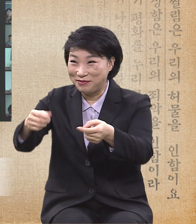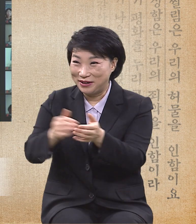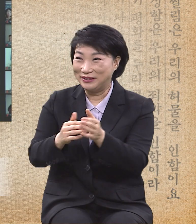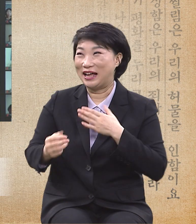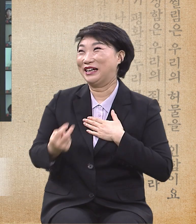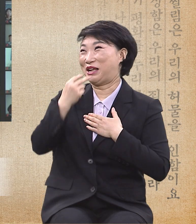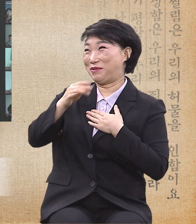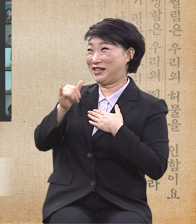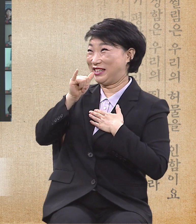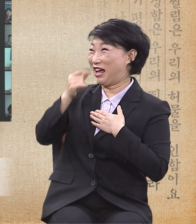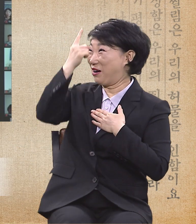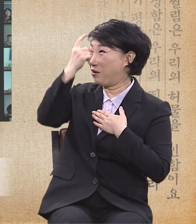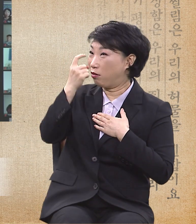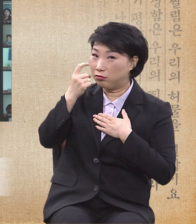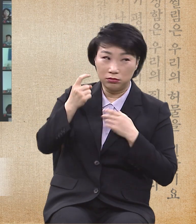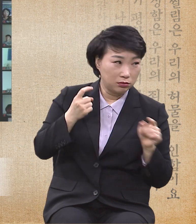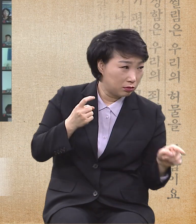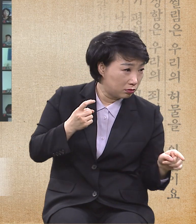생명이 있습니다라고